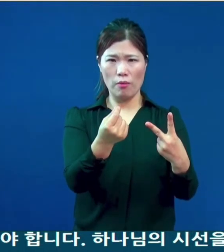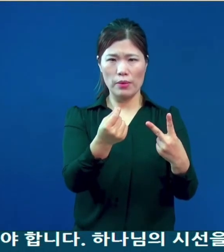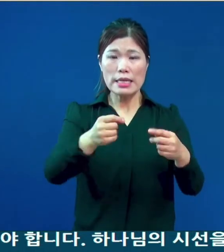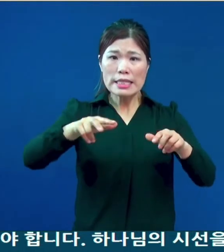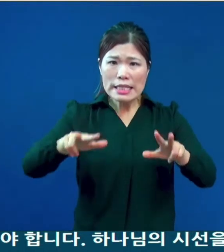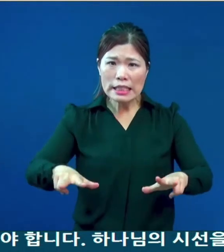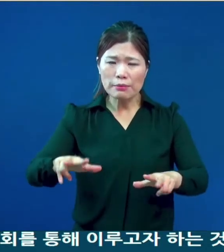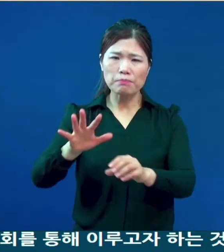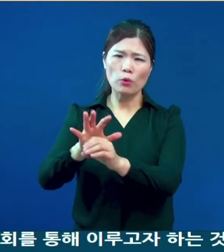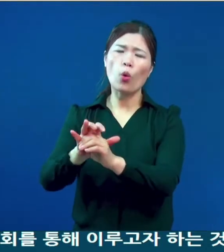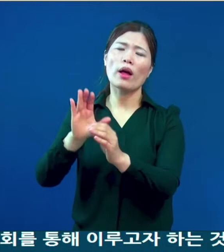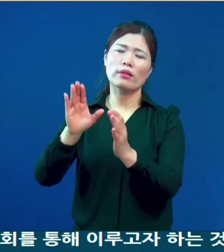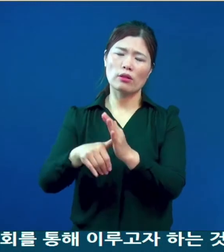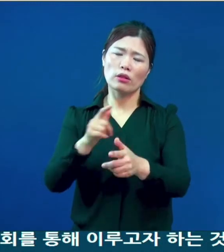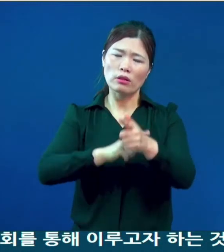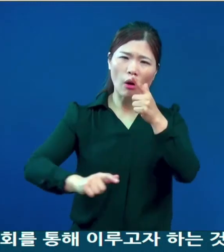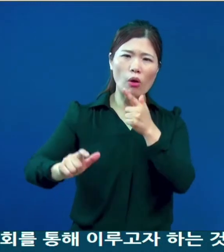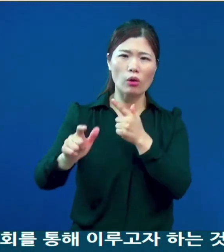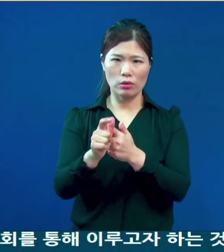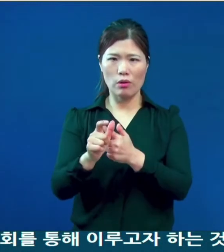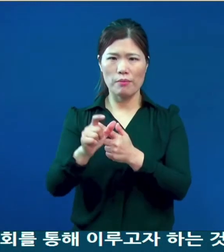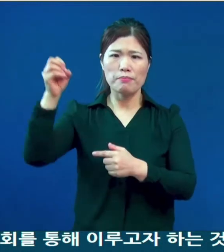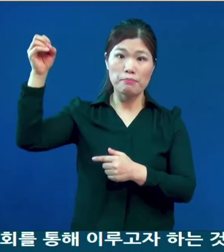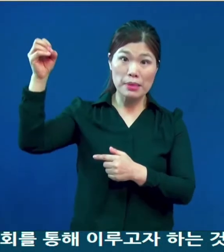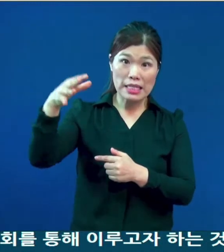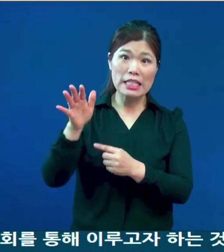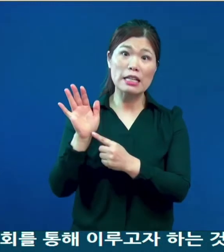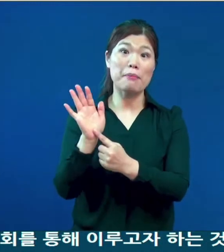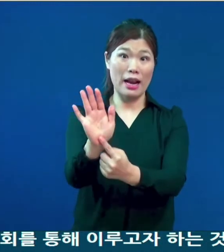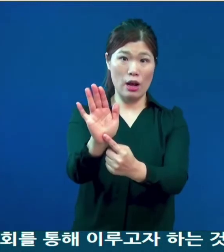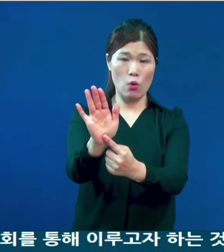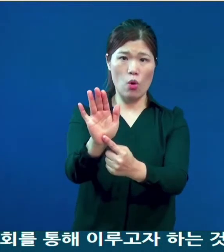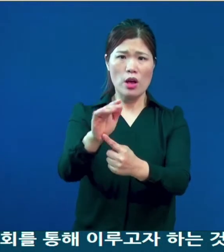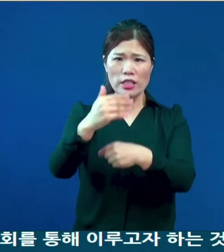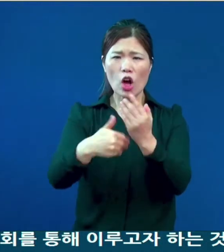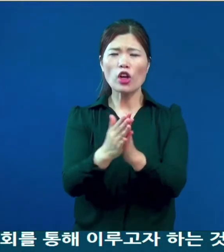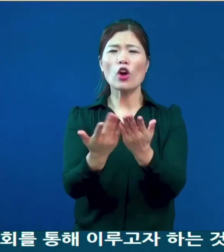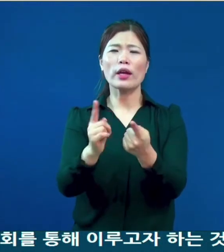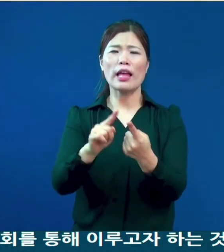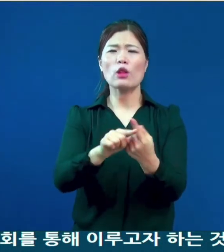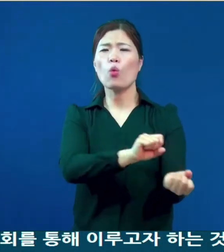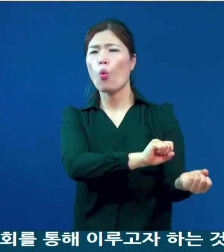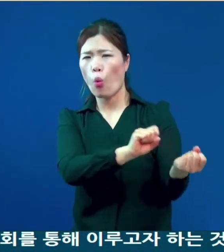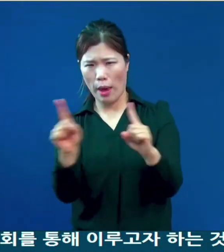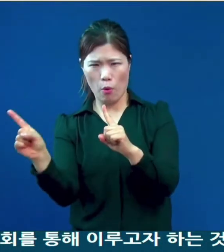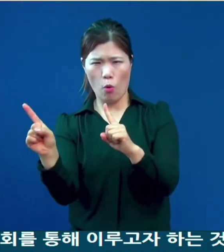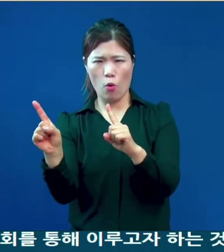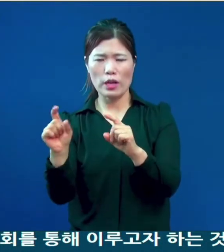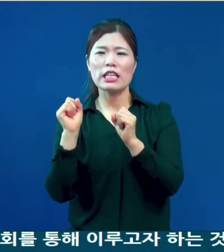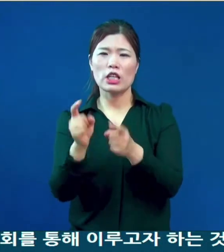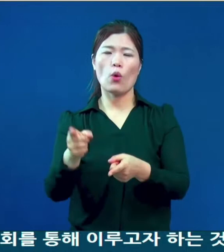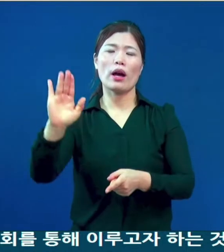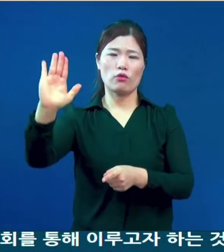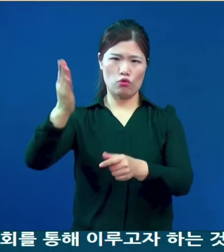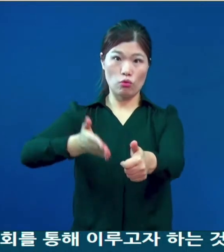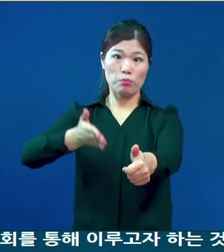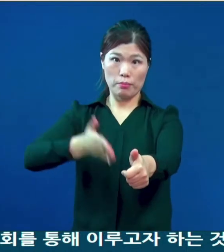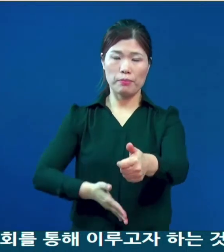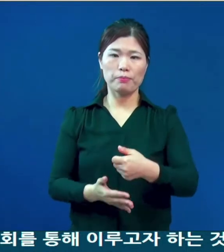발하고 성경의 본질적인 부분들을 회복하기는 귀한 기회가 될 줄 확신합니다. 자,